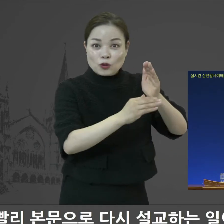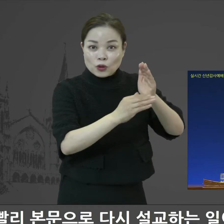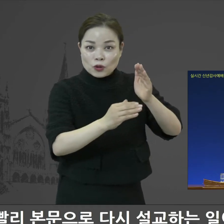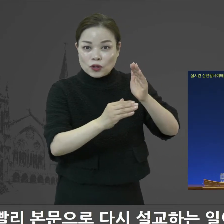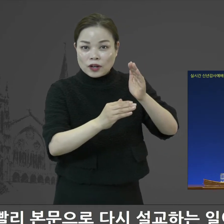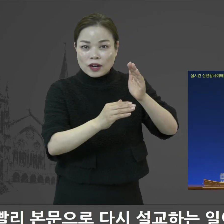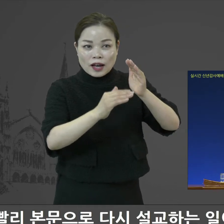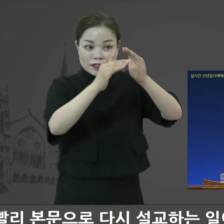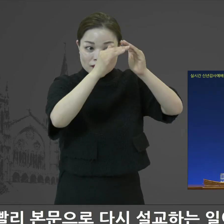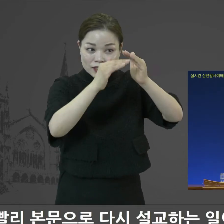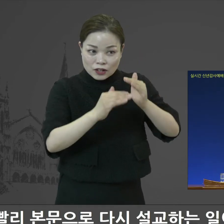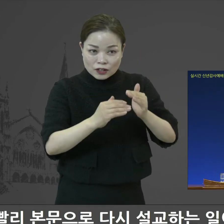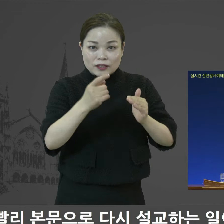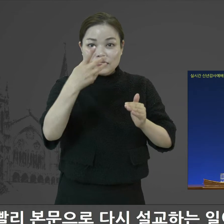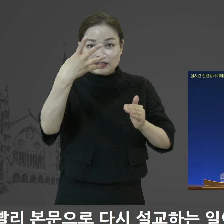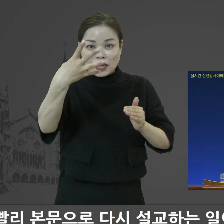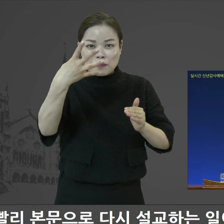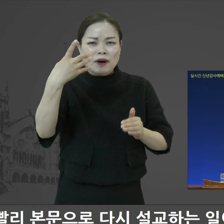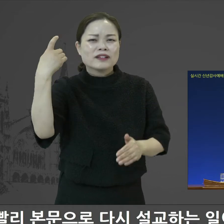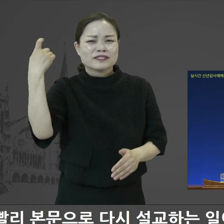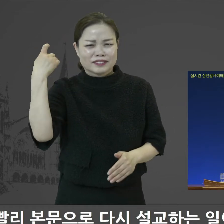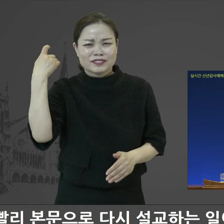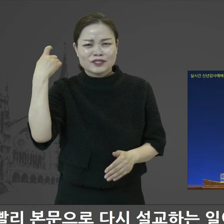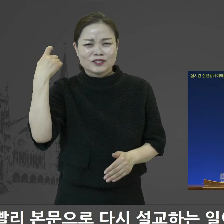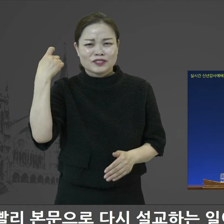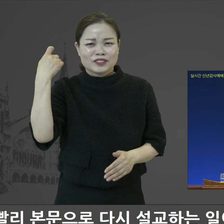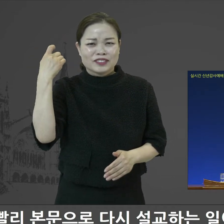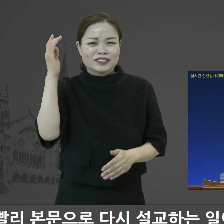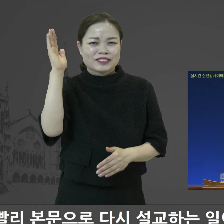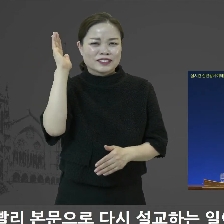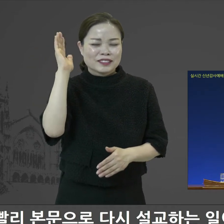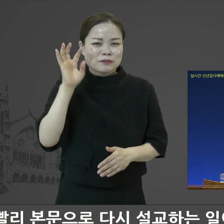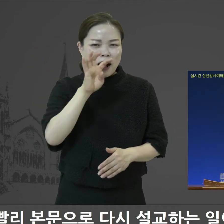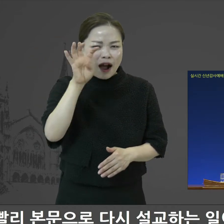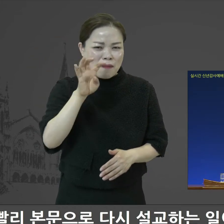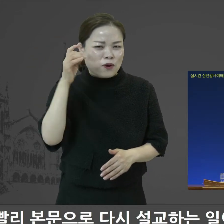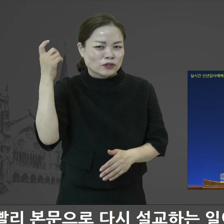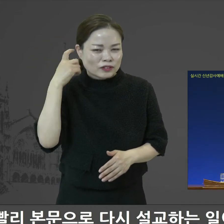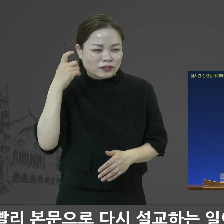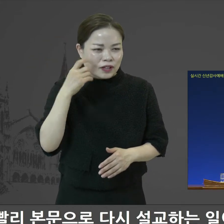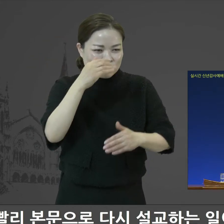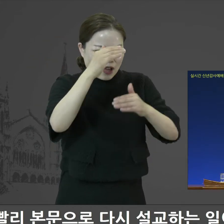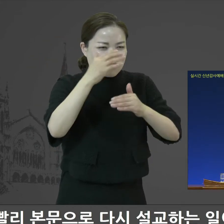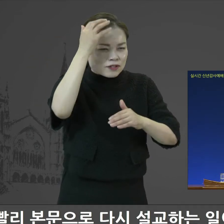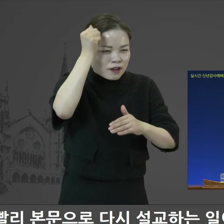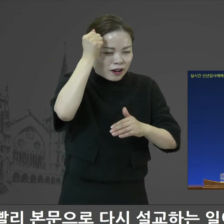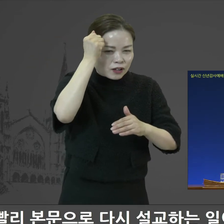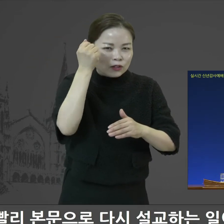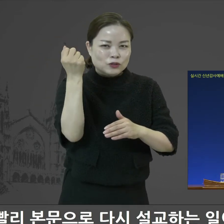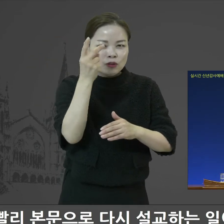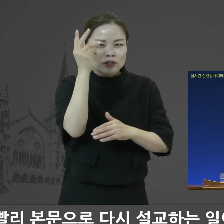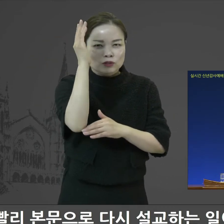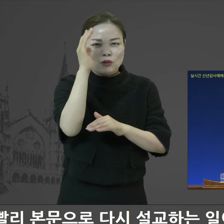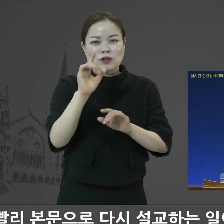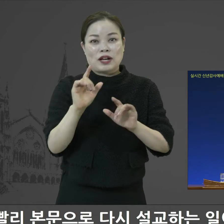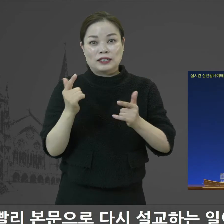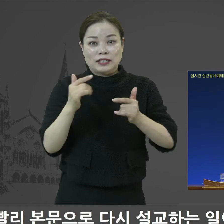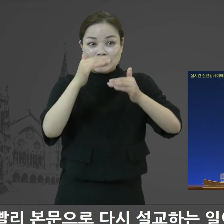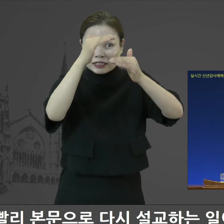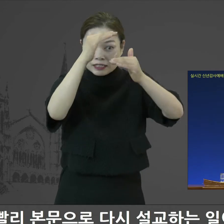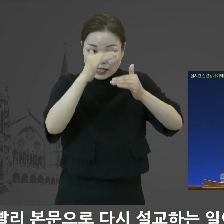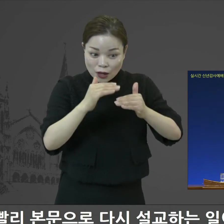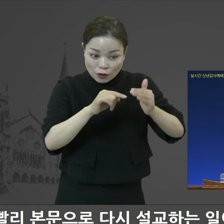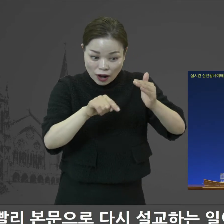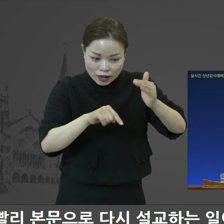한 본문을 갖고 한 4번쯤은 들으셔야 그 본문을 잘 기억하고, 똑같은 설교가 아니죠. 그 본문에